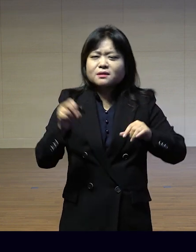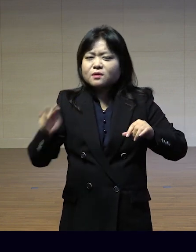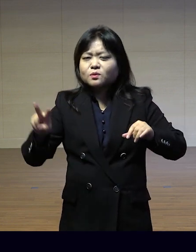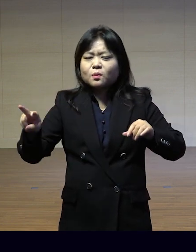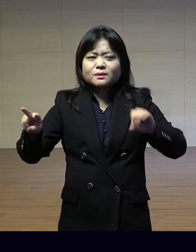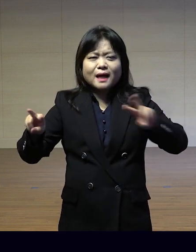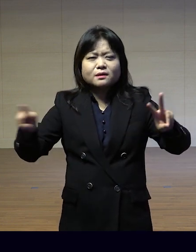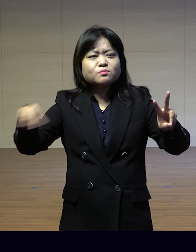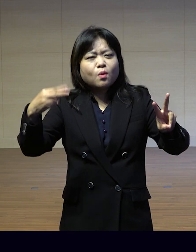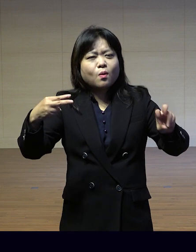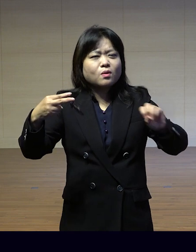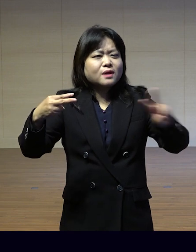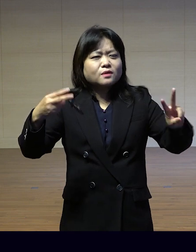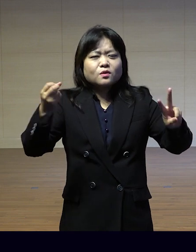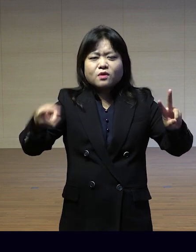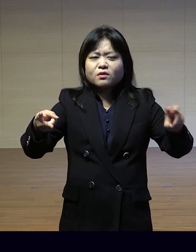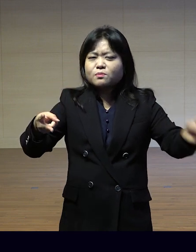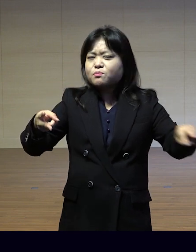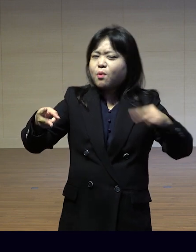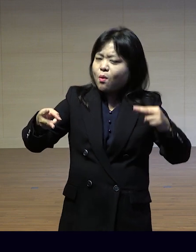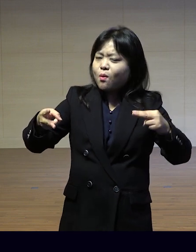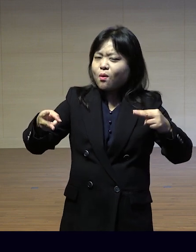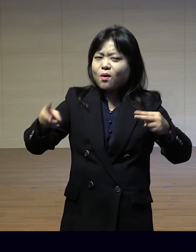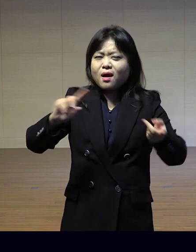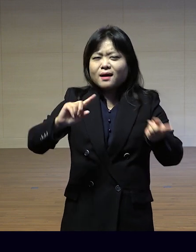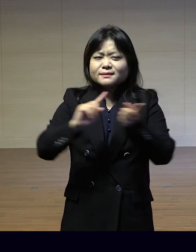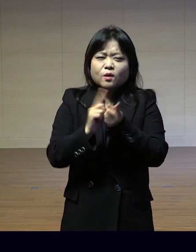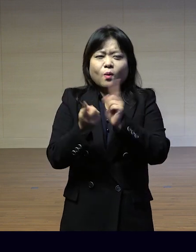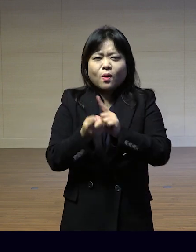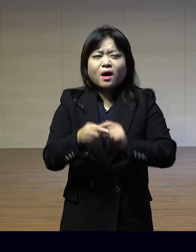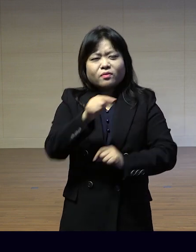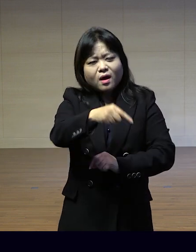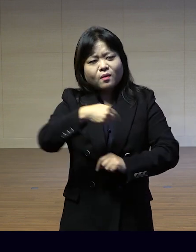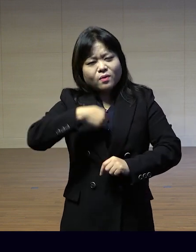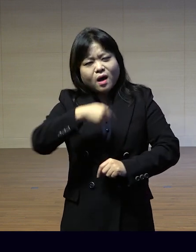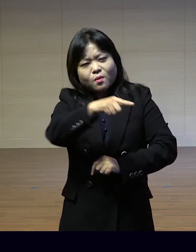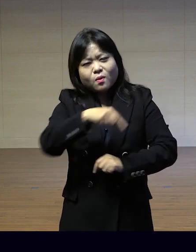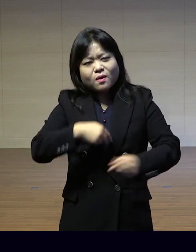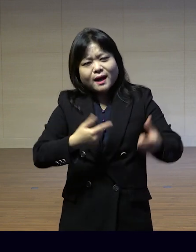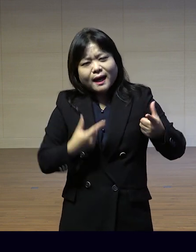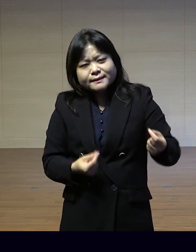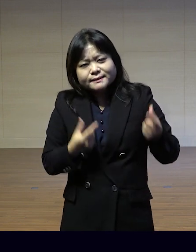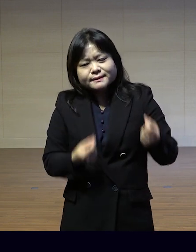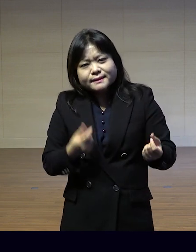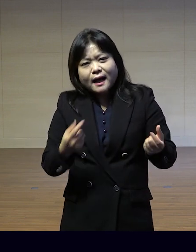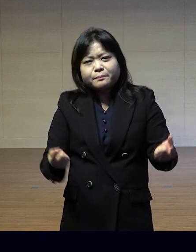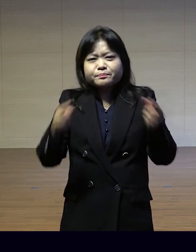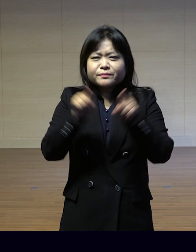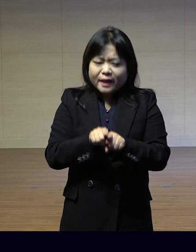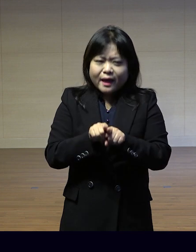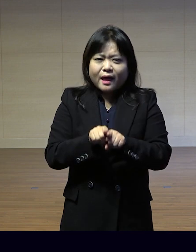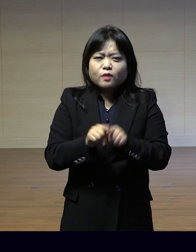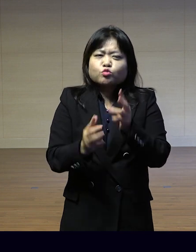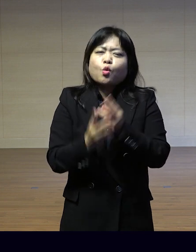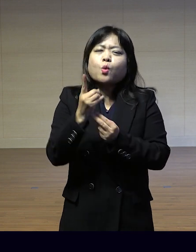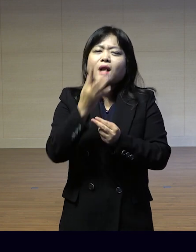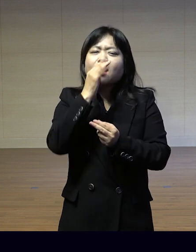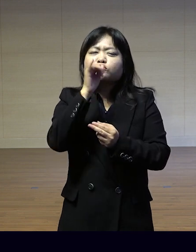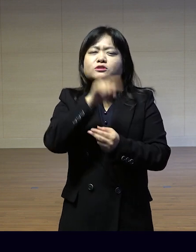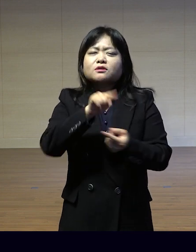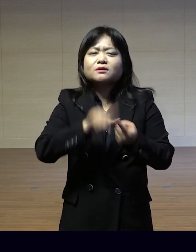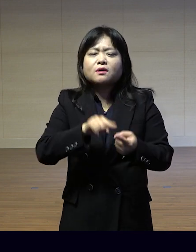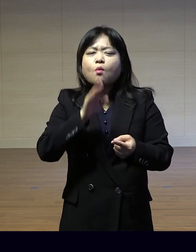보고 야도 여를 보고 그 안에서 니하고 내하고 같이 함께 통일시킬 수